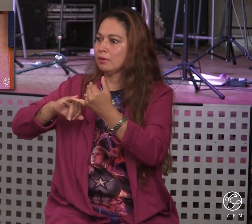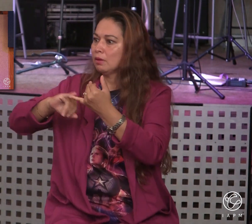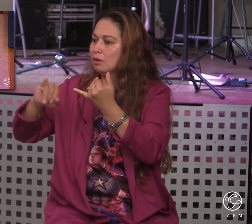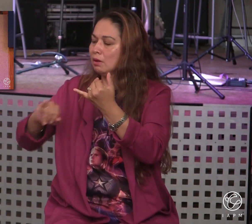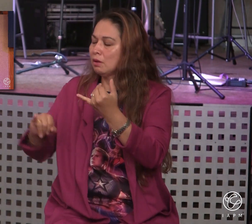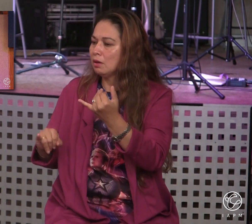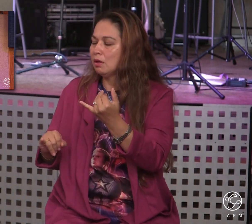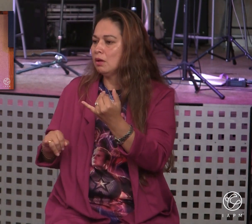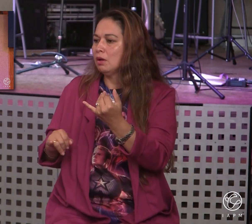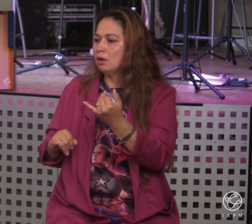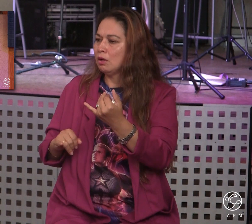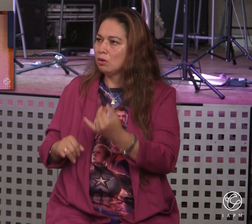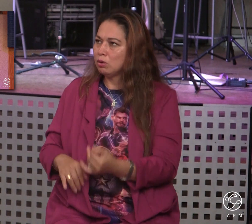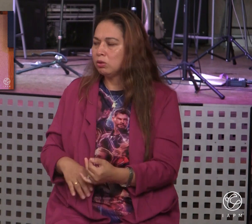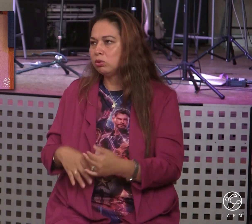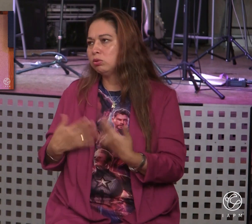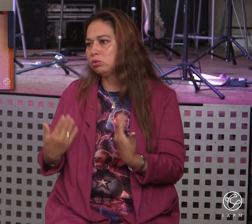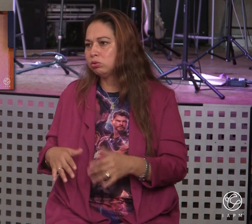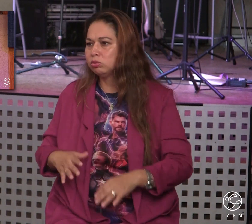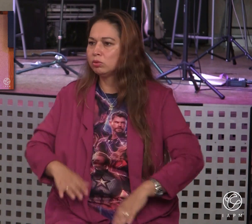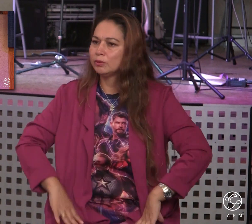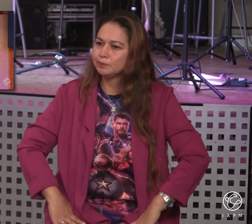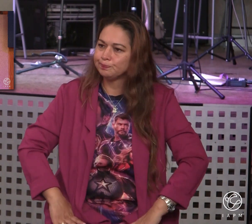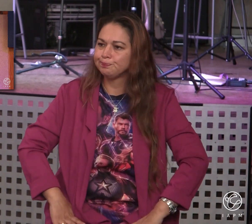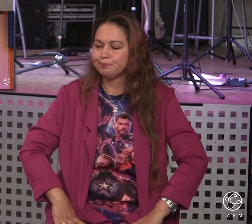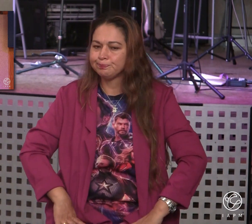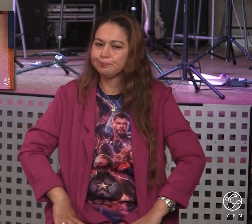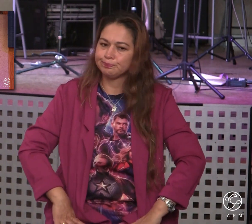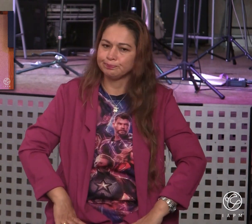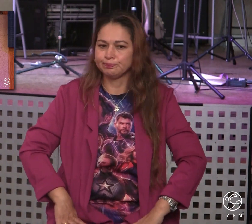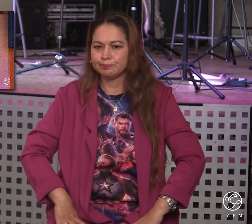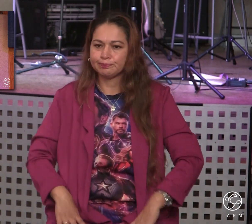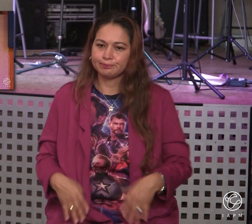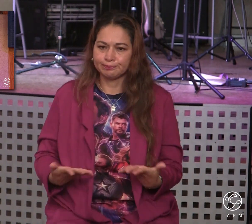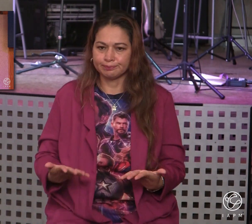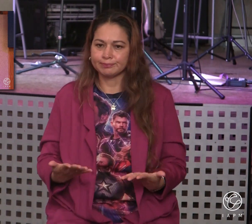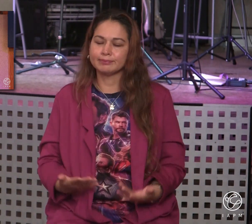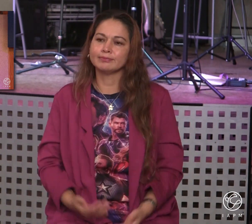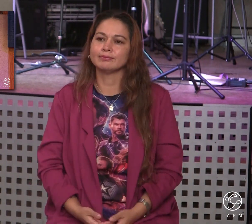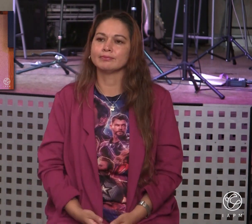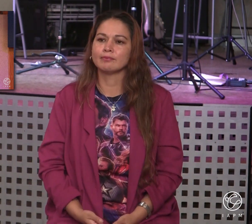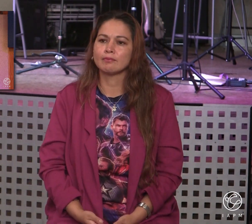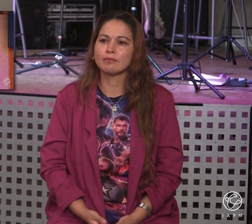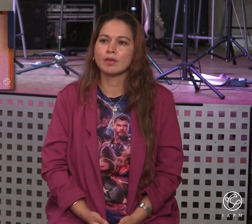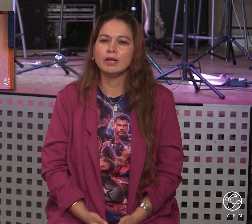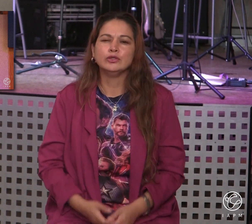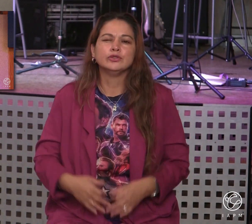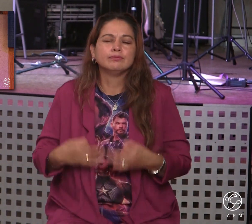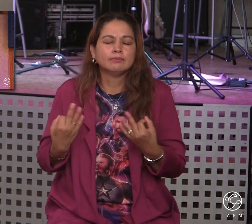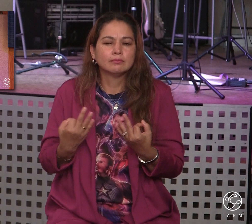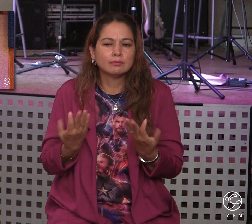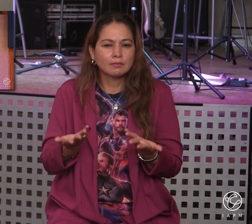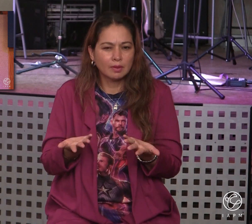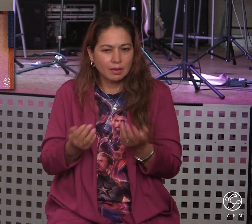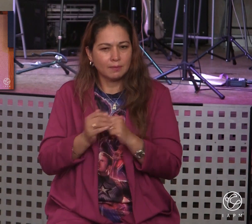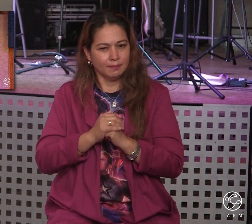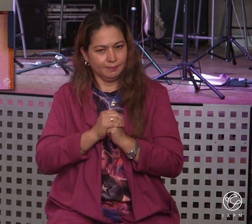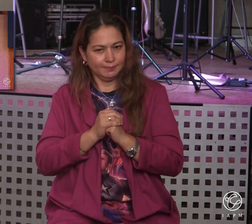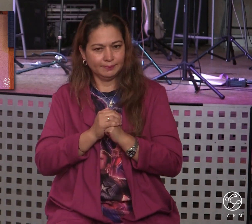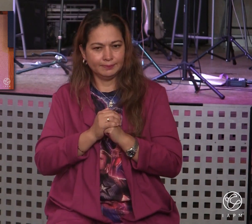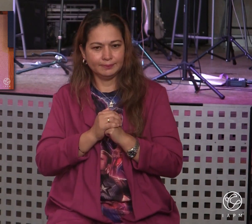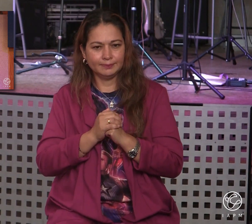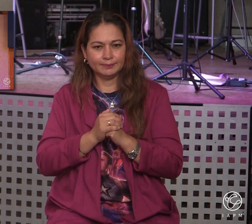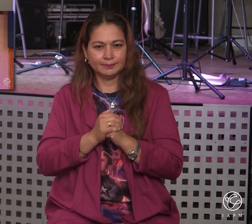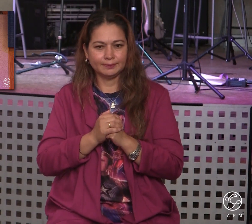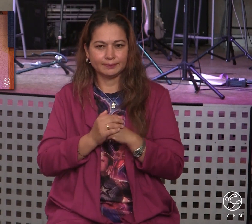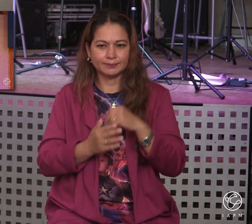así opino yo. Ahora, ¿qué es lo que está ocurriendo? Voy a meter